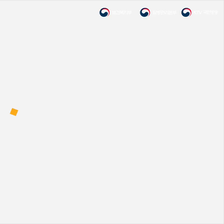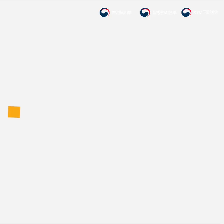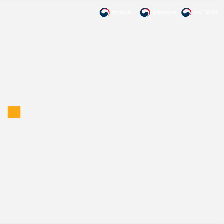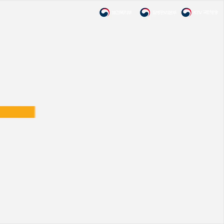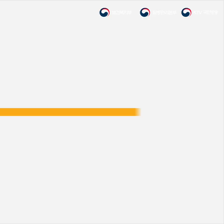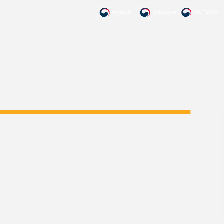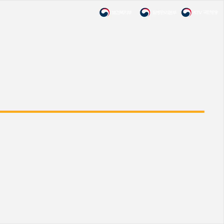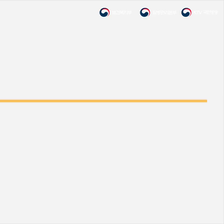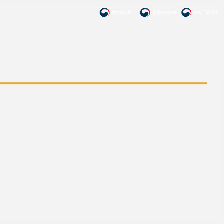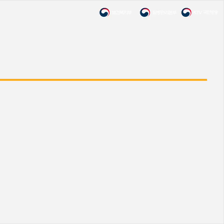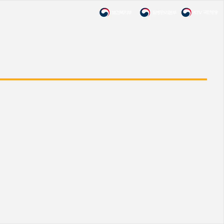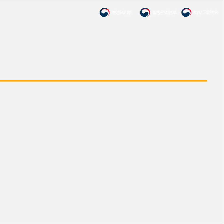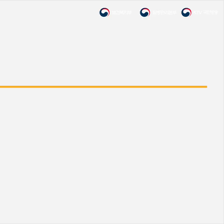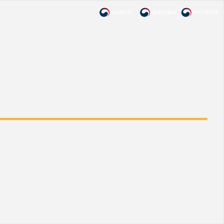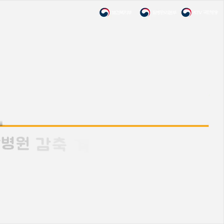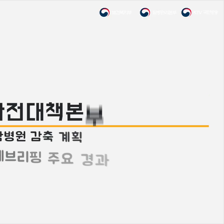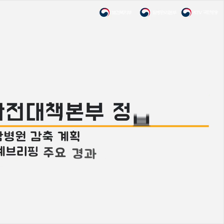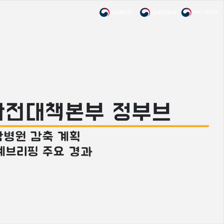감사드립니다.